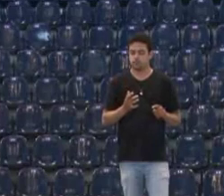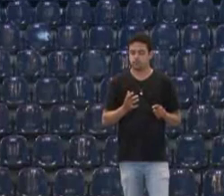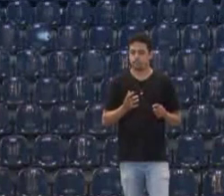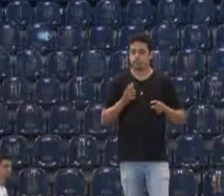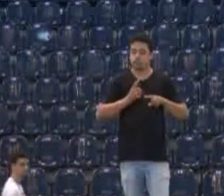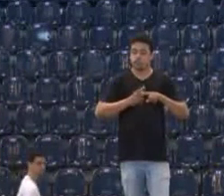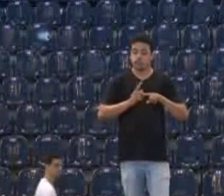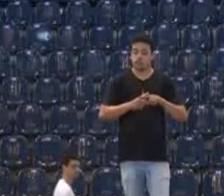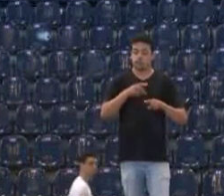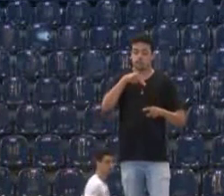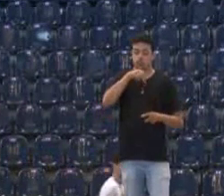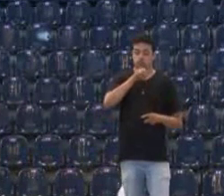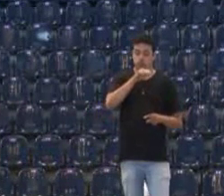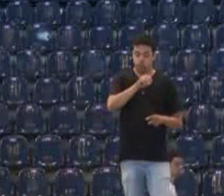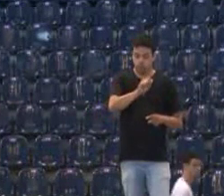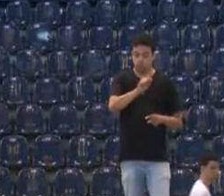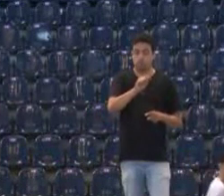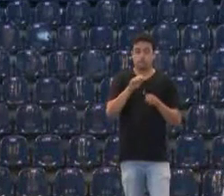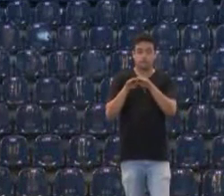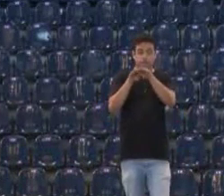Norma padrão da língua escrita.